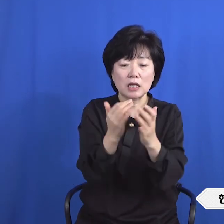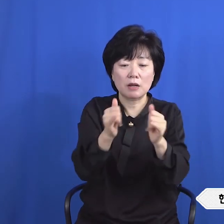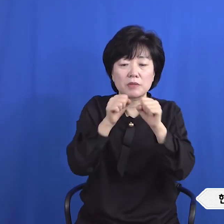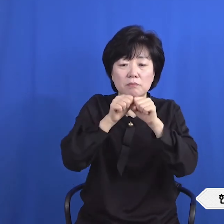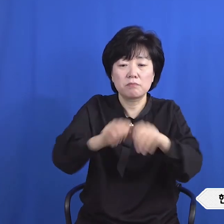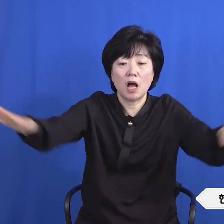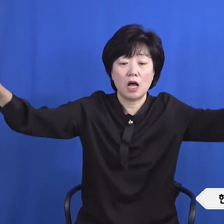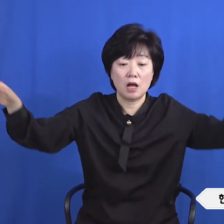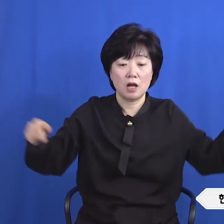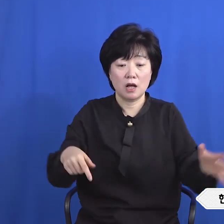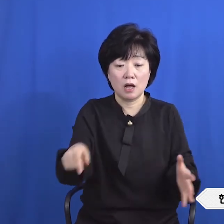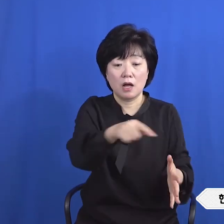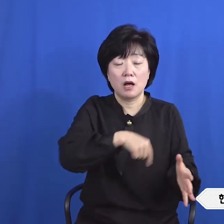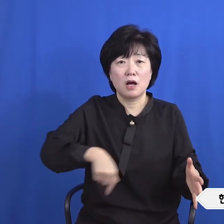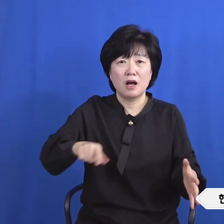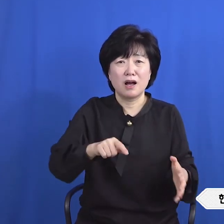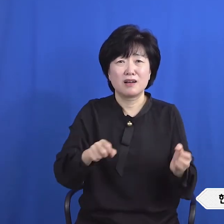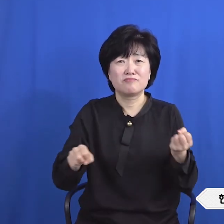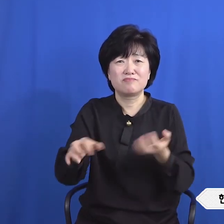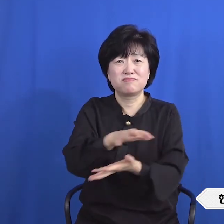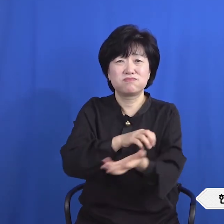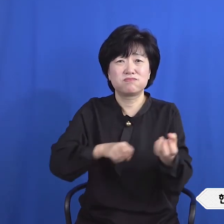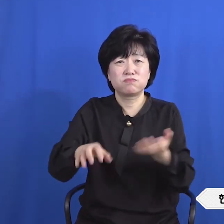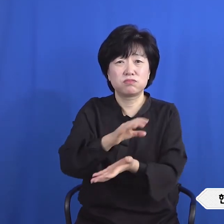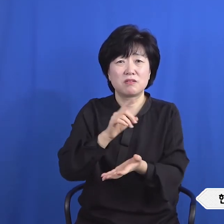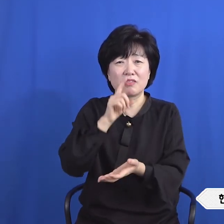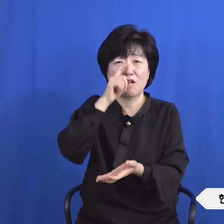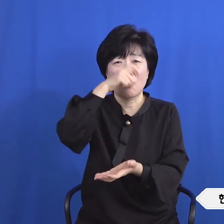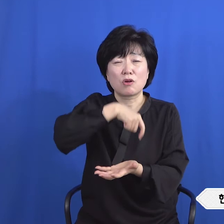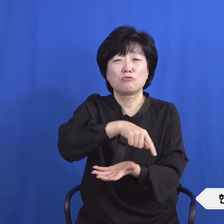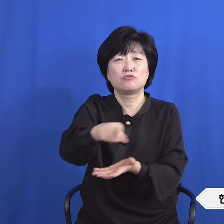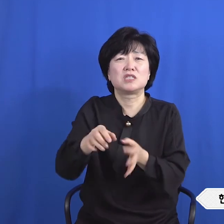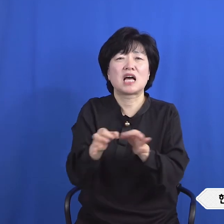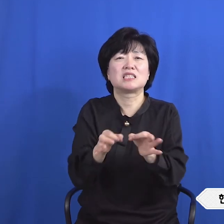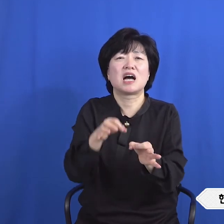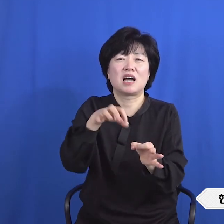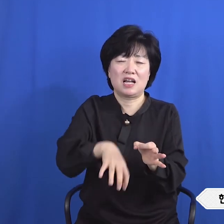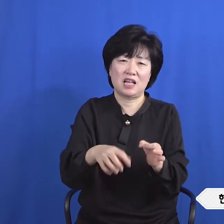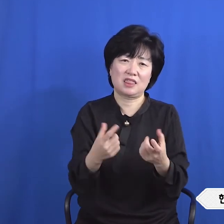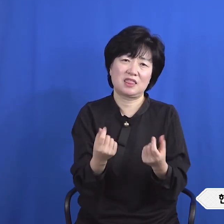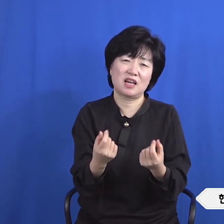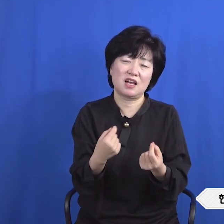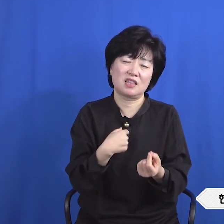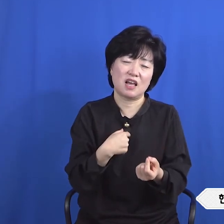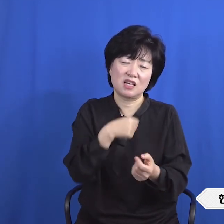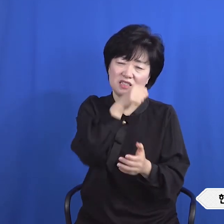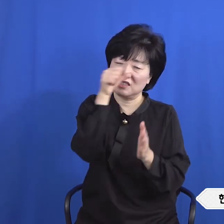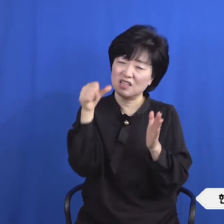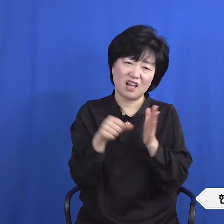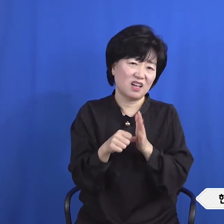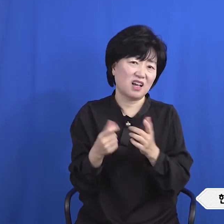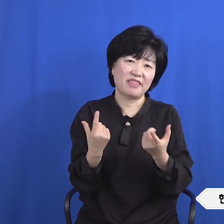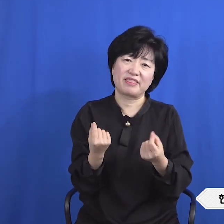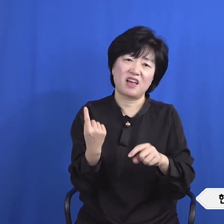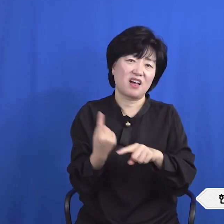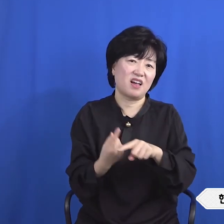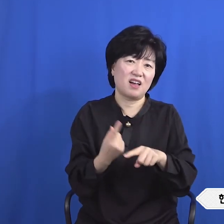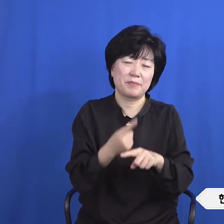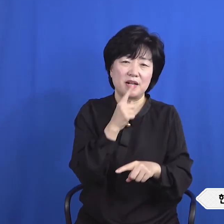어지러운 시장바닥 아시죠? 내 인생은 파장을 당한 장터 같을 뿐이다.